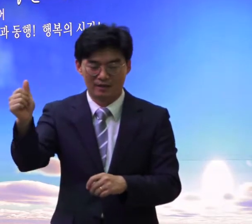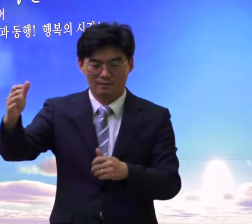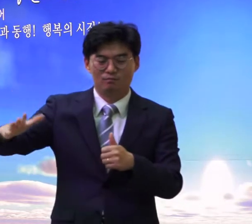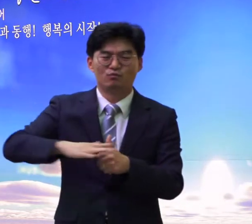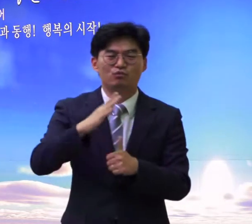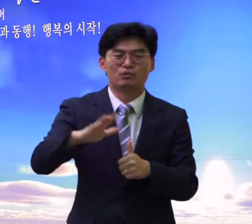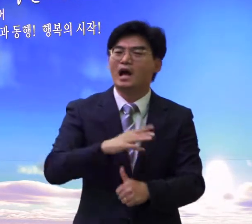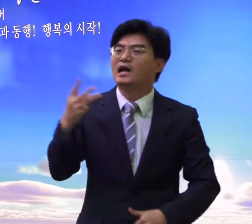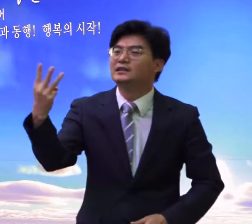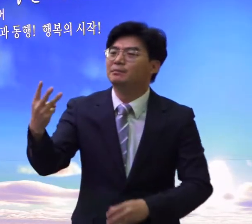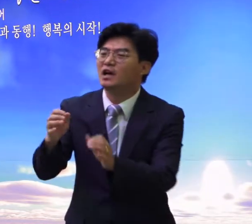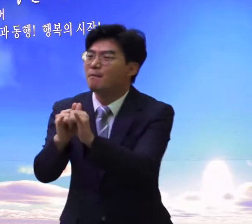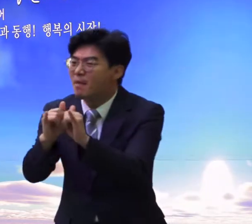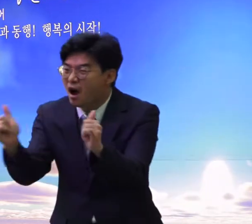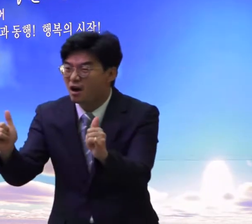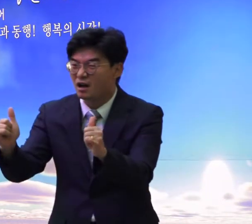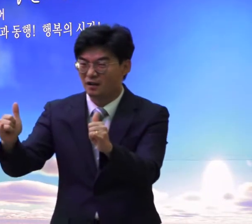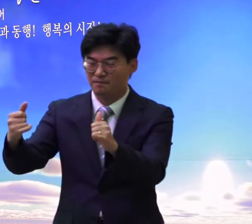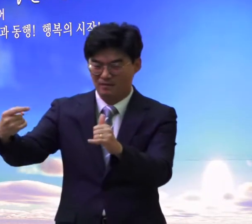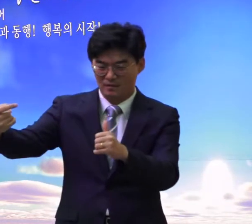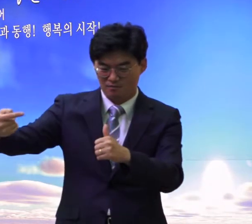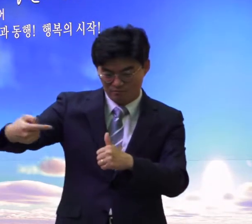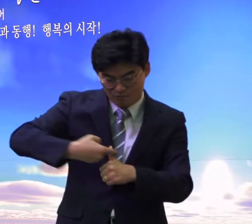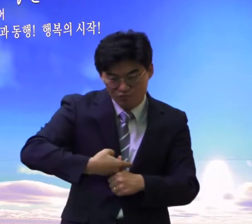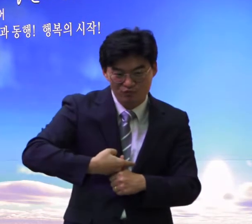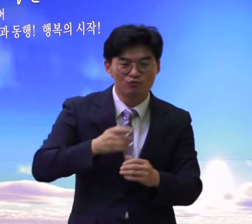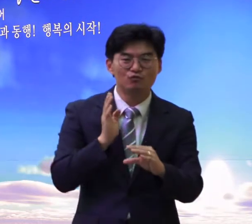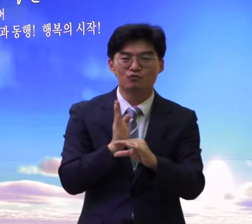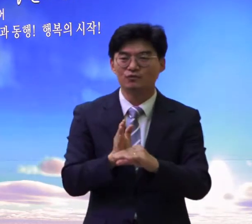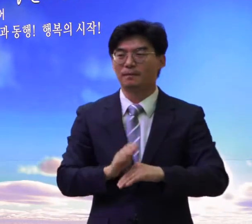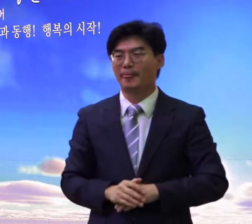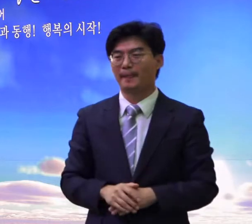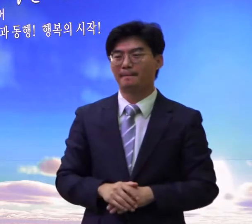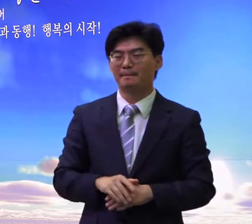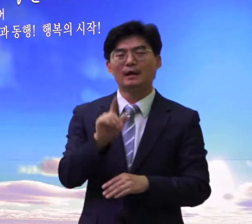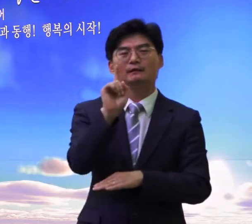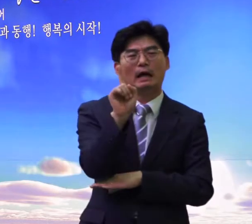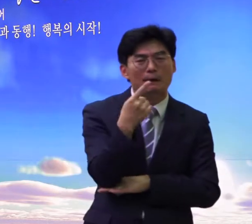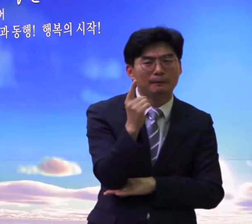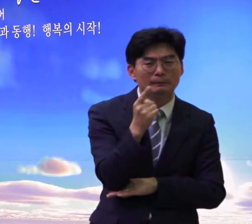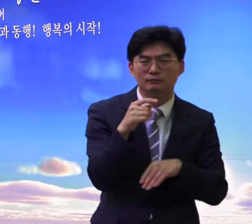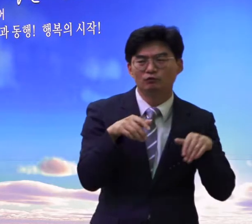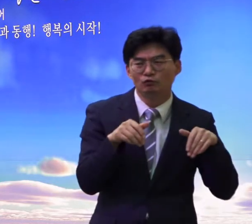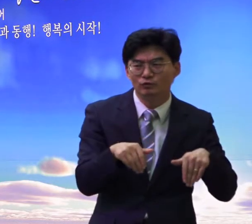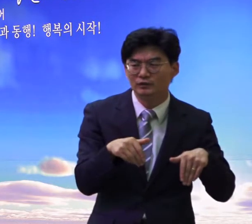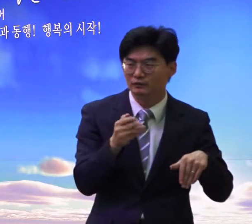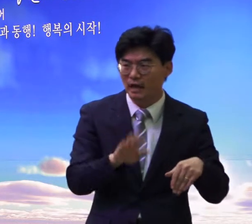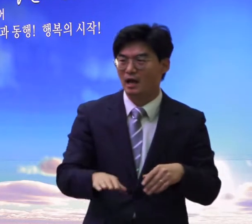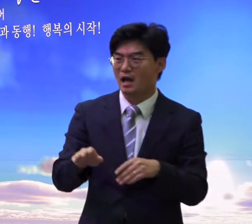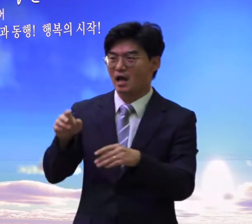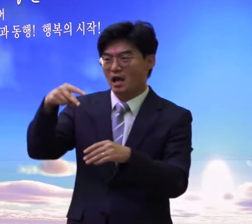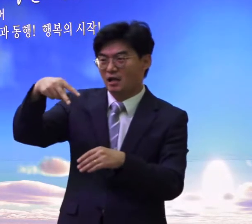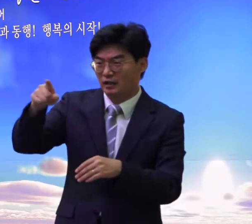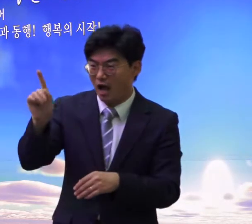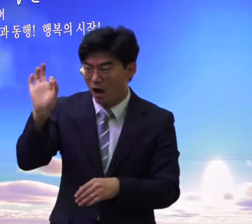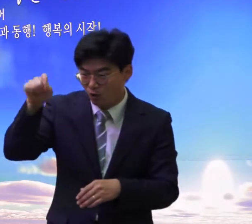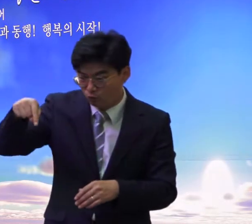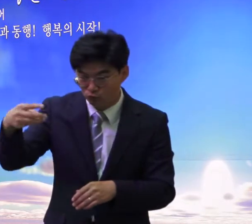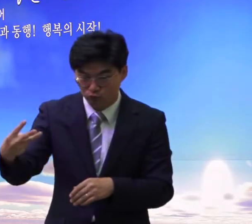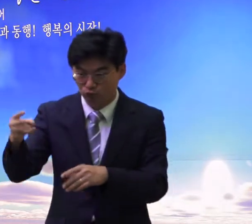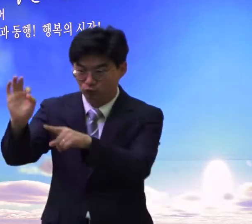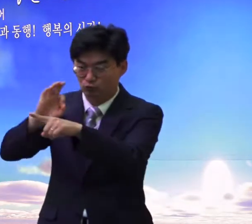조직했습니다. 왕의 군대 3,000명. 이 3,000명이 다윗을 끊임없이 쫓았습니다. 낮에도 쫓아가고